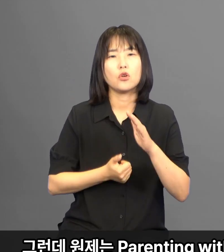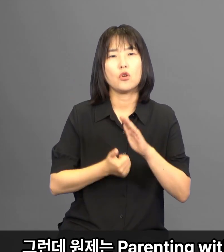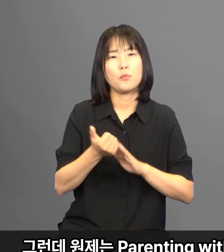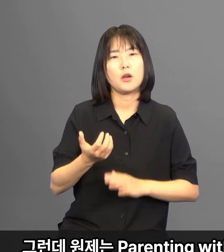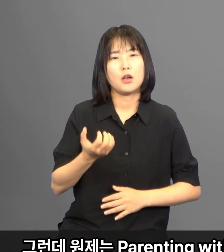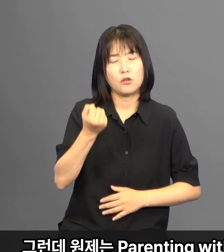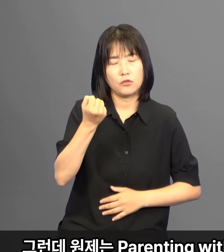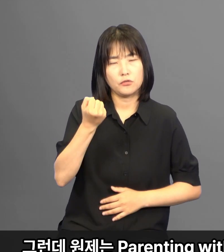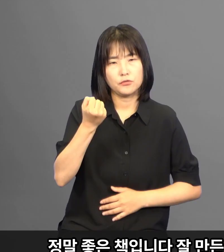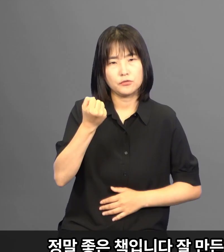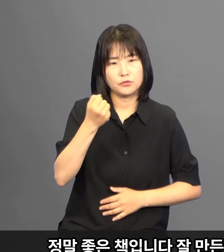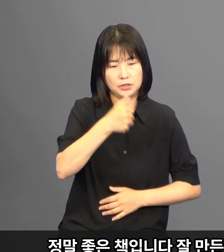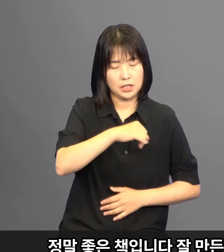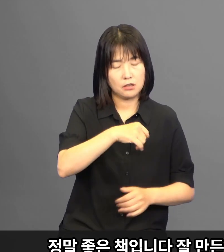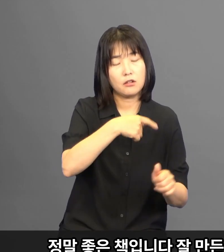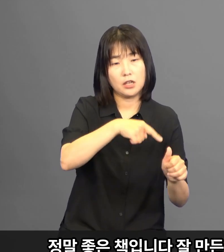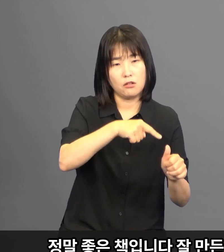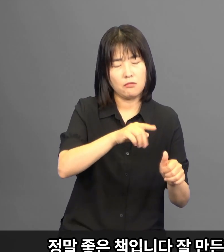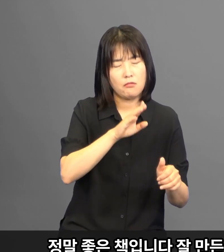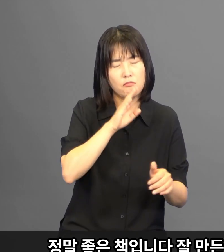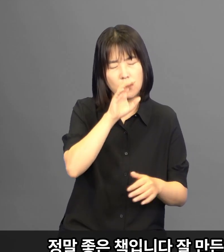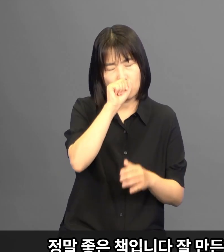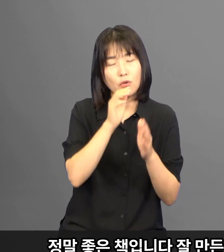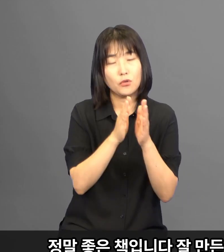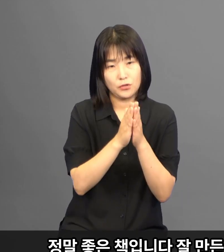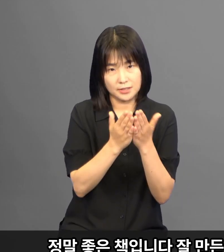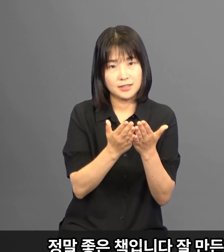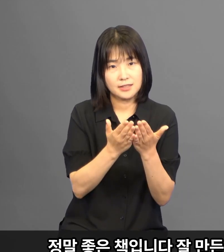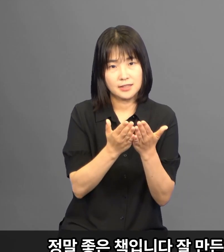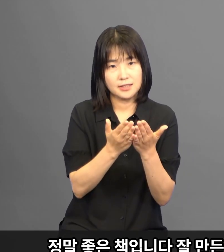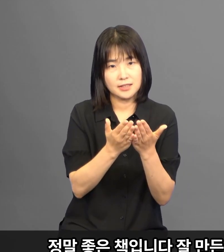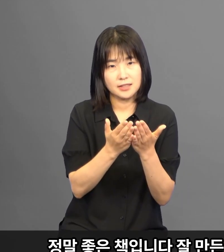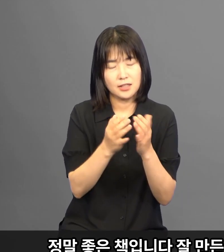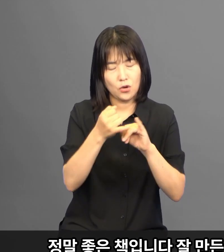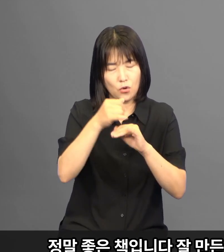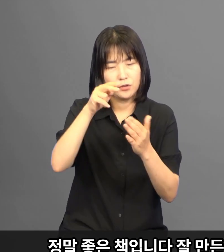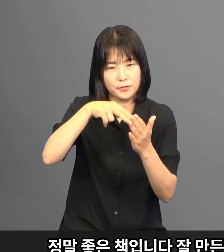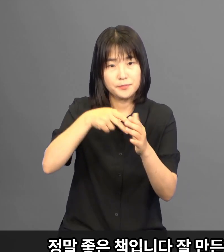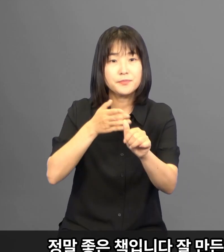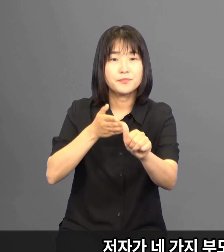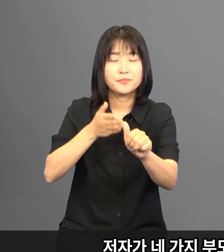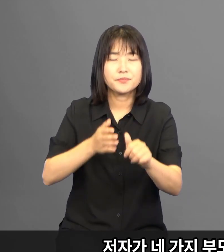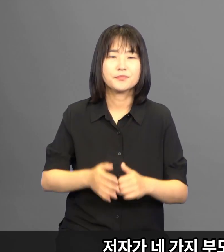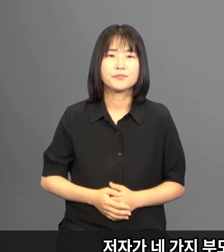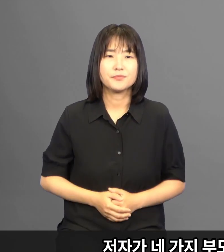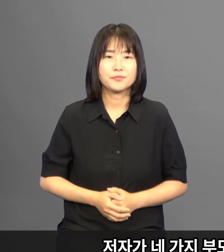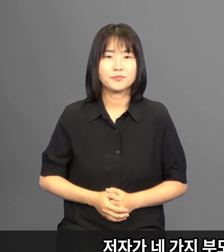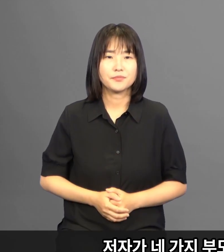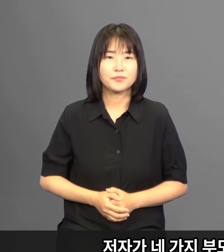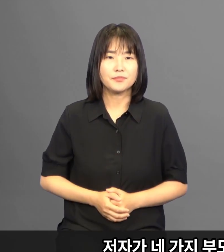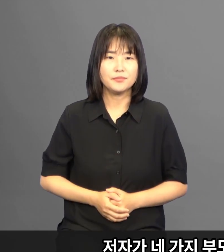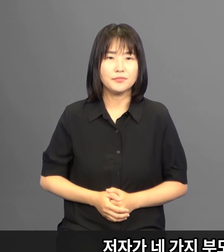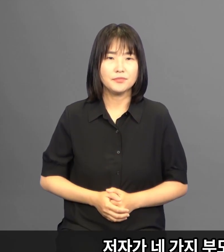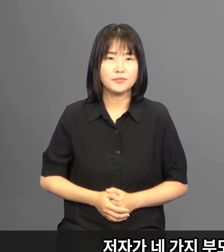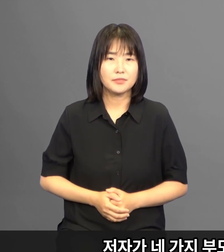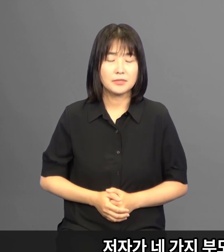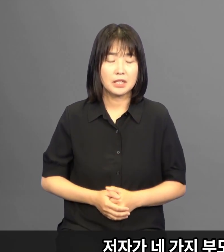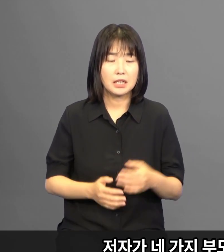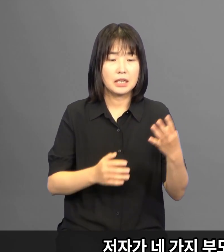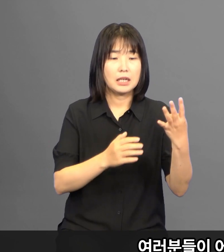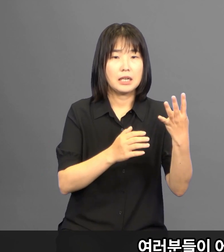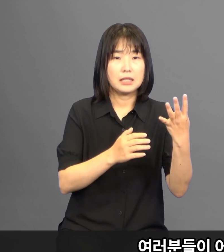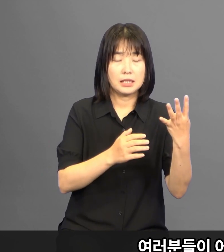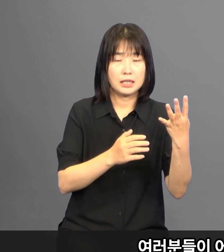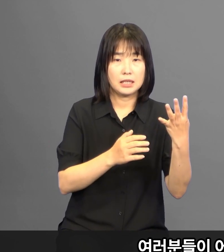하는 자녀 양육인데 정말 좋은 책입니다. 잘 만든 책이에요. 꼭 읽어보시면 좋겠는데, 저자가 4가지 부모의 유형을 얘기를